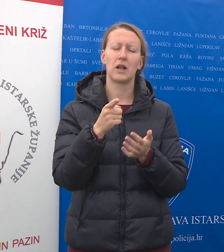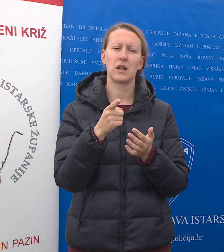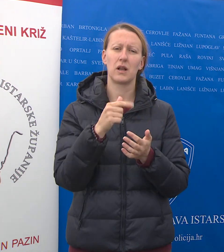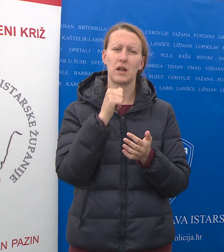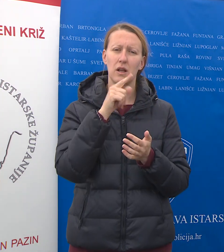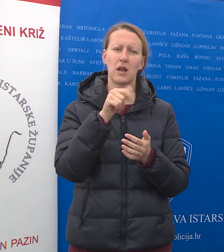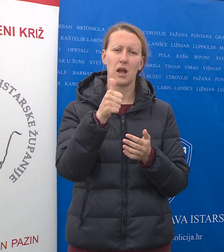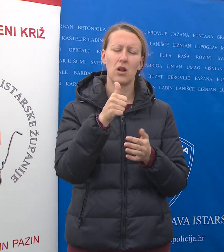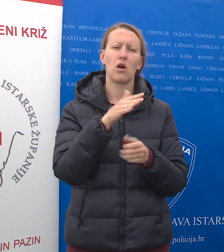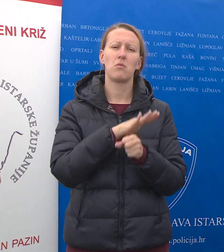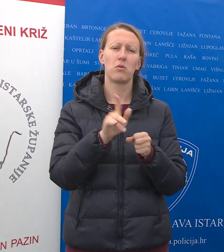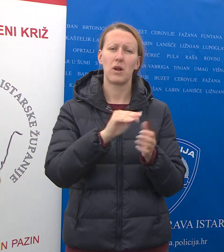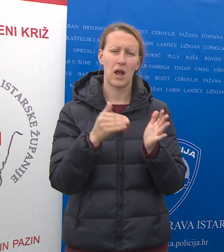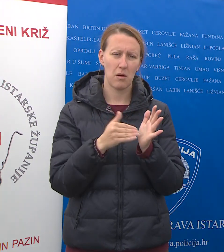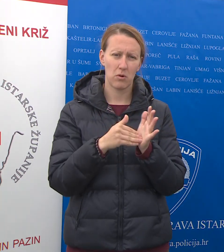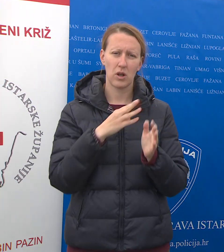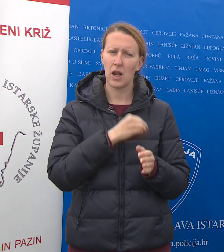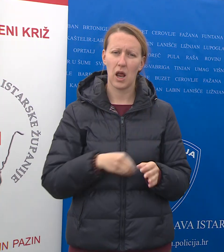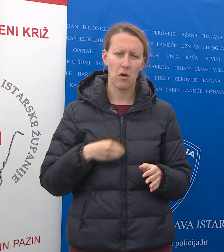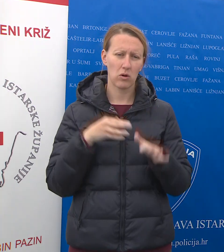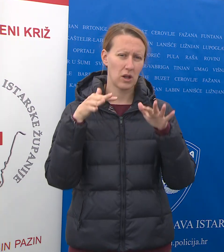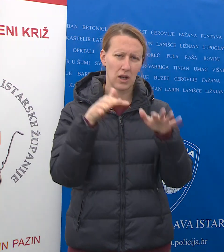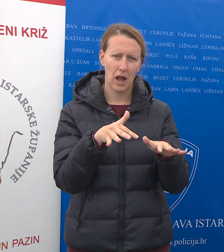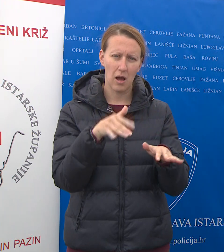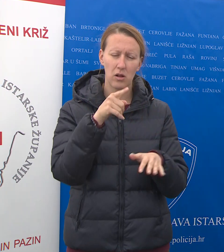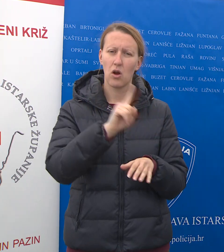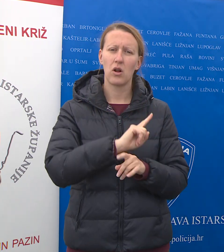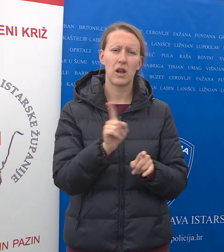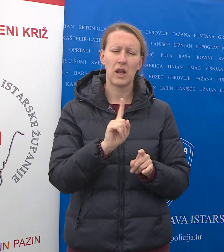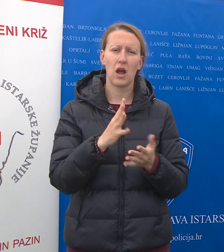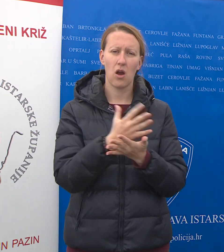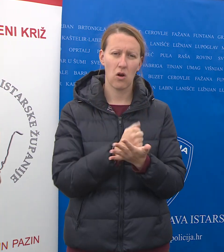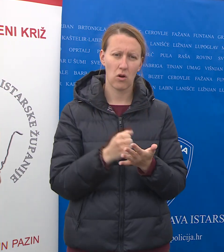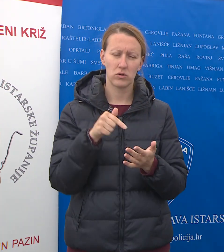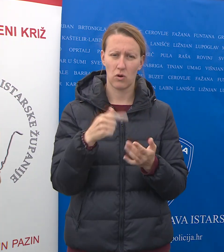izloženi jednom potpuno nepotrebnom i neugodnom napadu, a to nam nikako ne koristi u ovoj